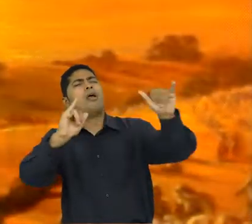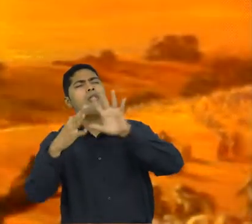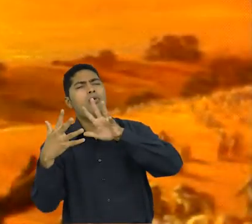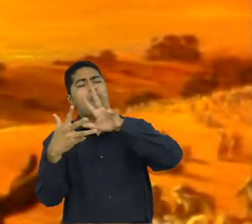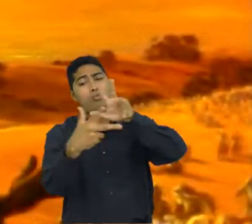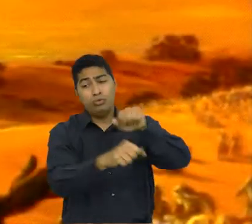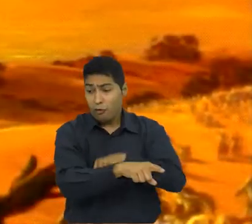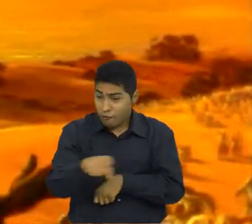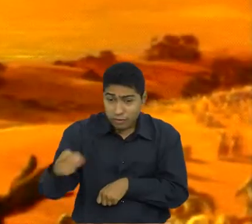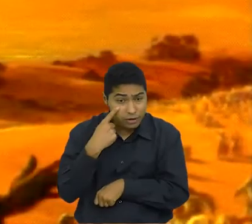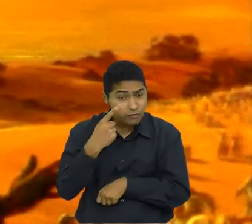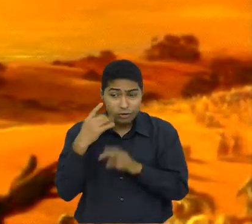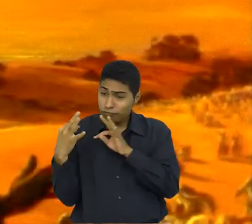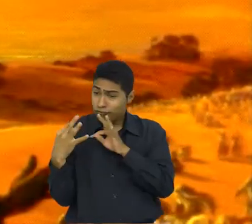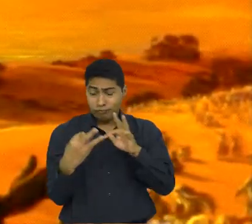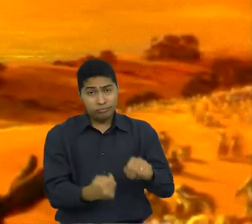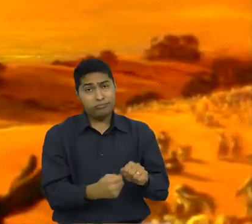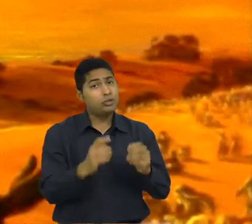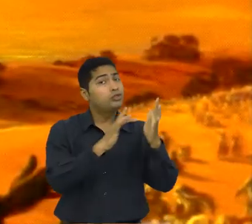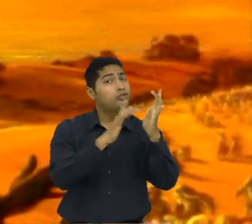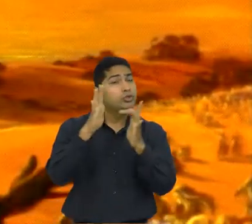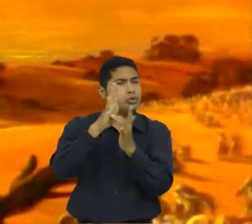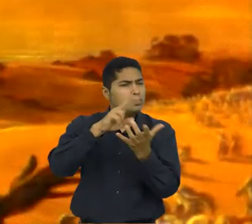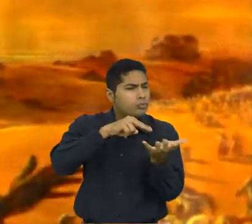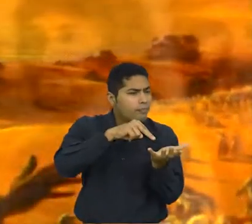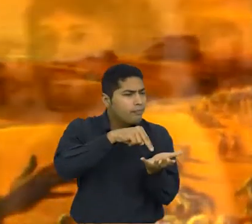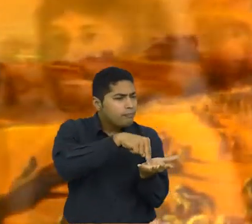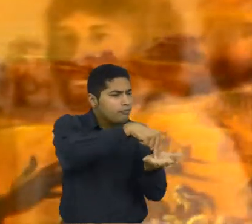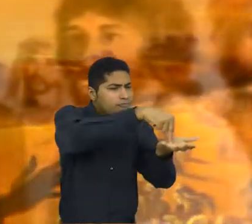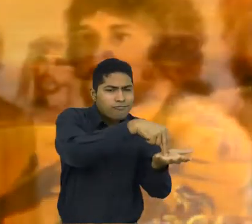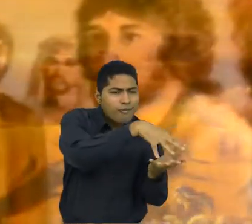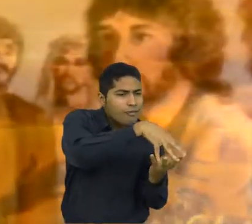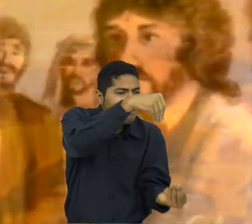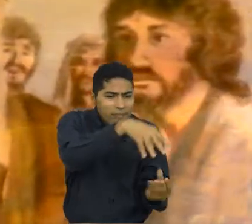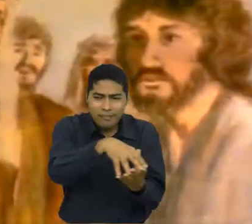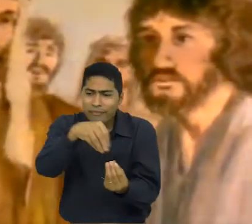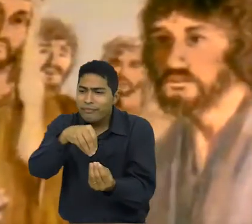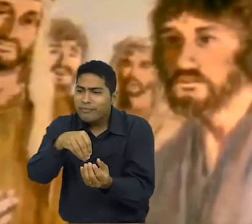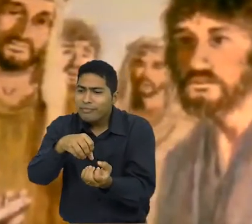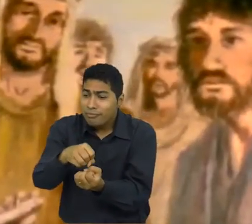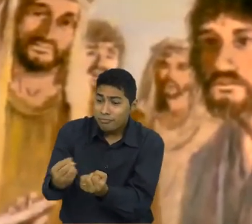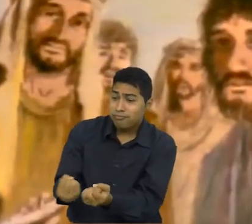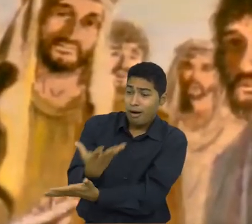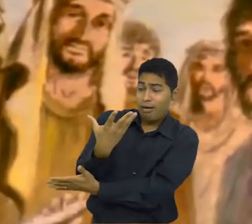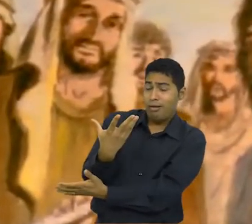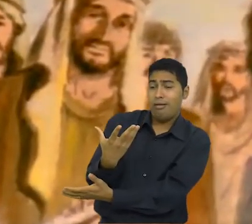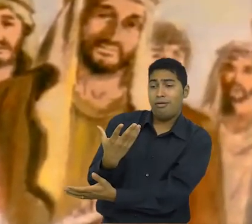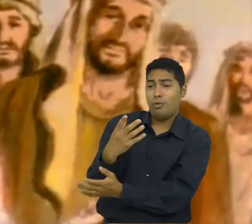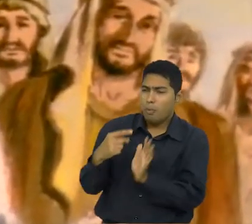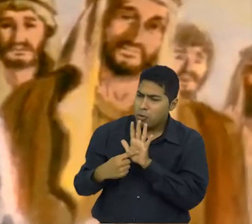estas coisas. Jesus apareceu a muitas pessoas, mostrando-lhes que estava vivo e provando de modo bem claro que